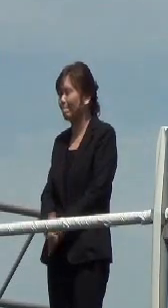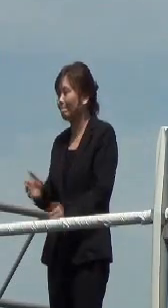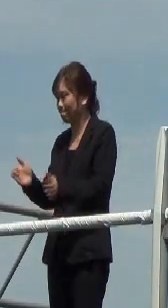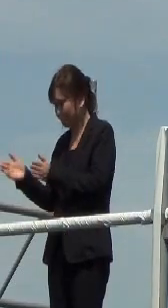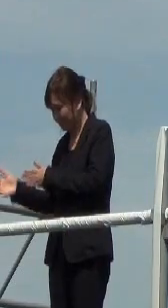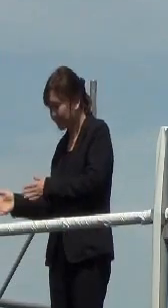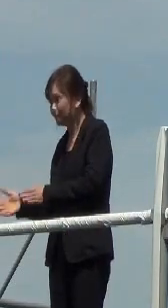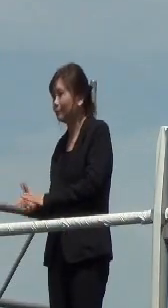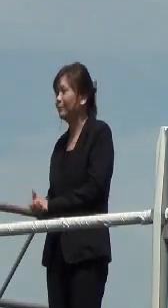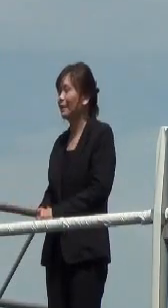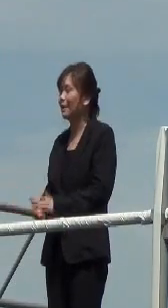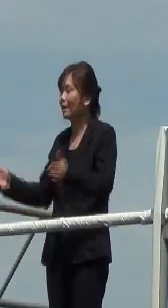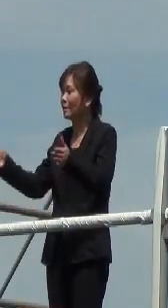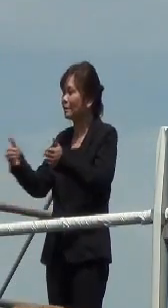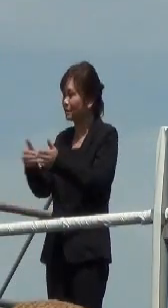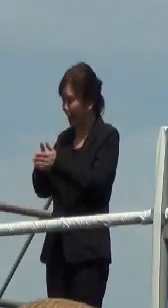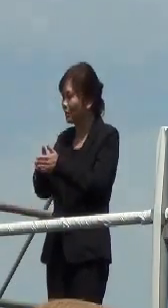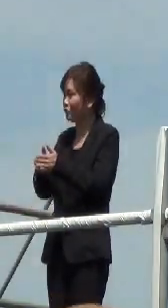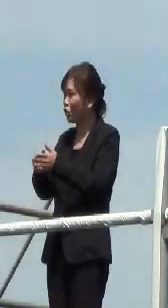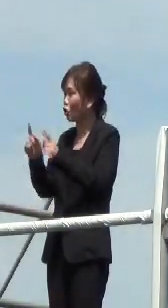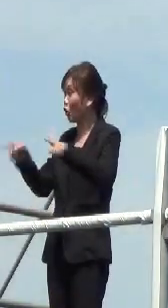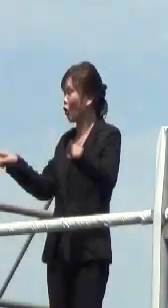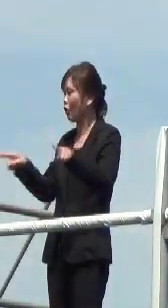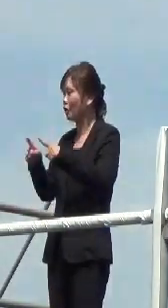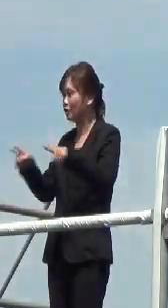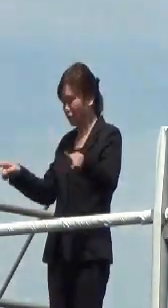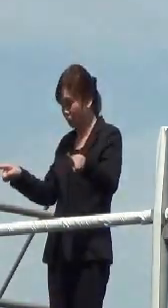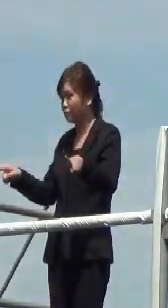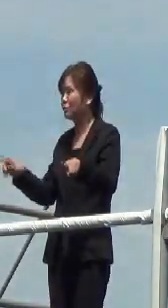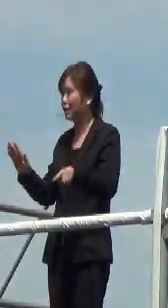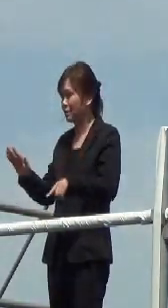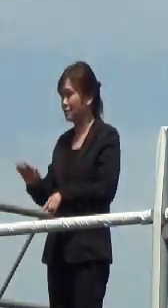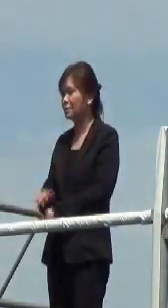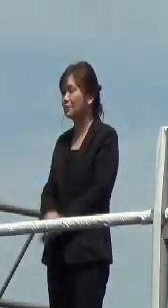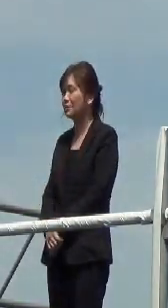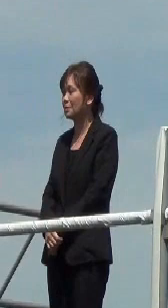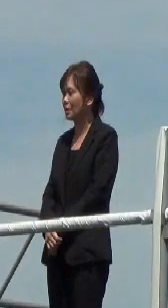それでは最後の曲となりました。